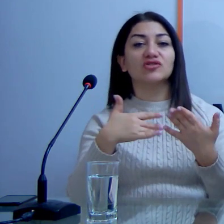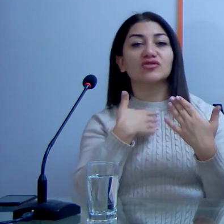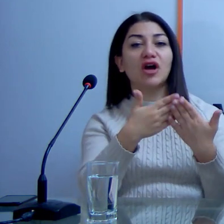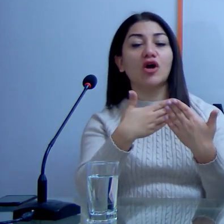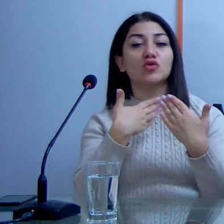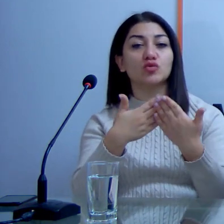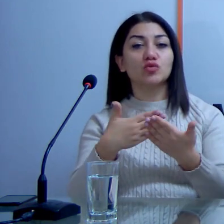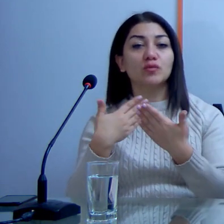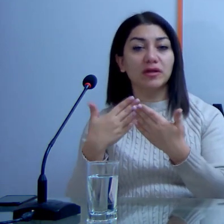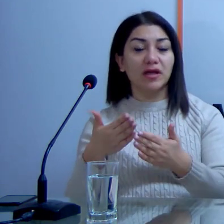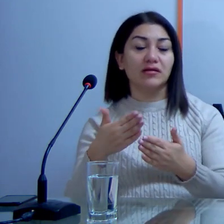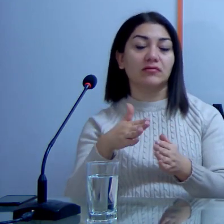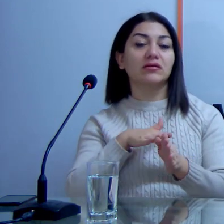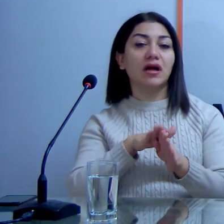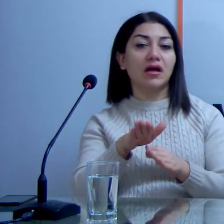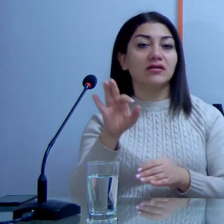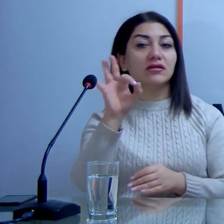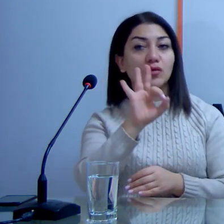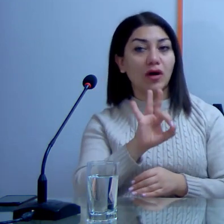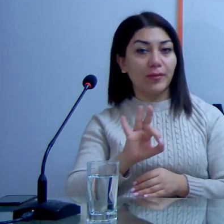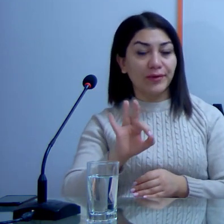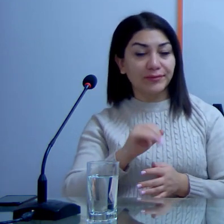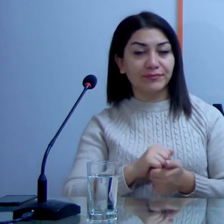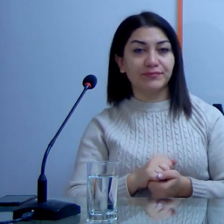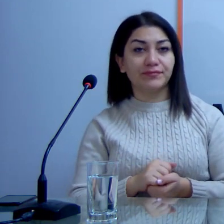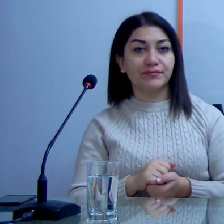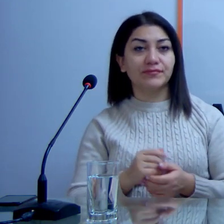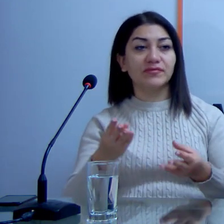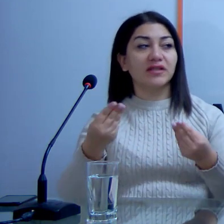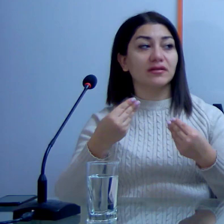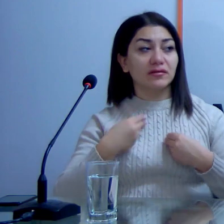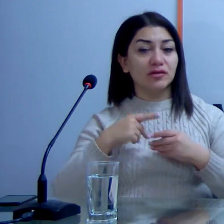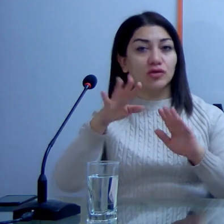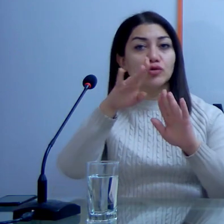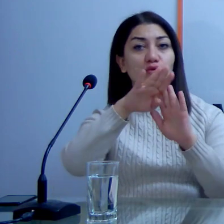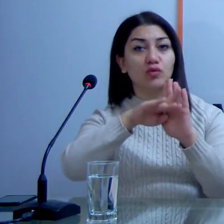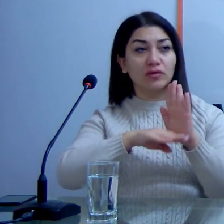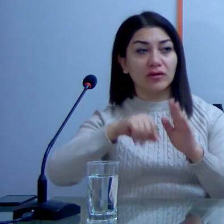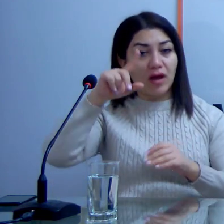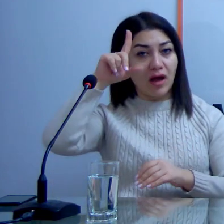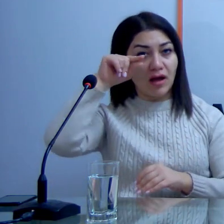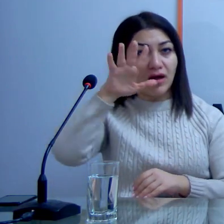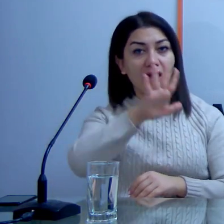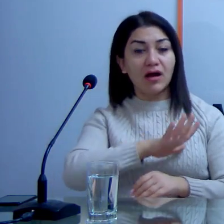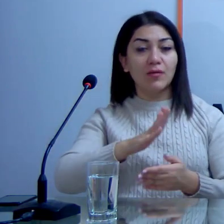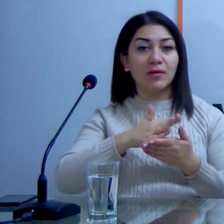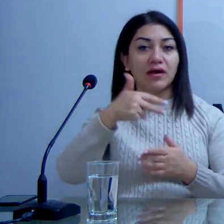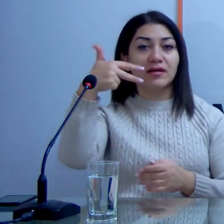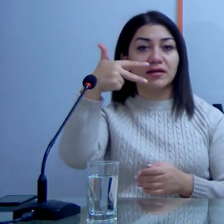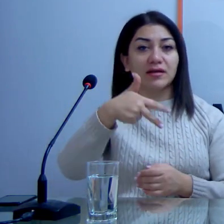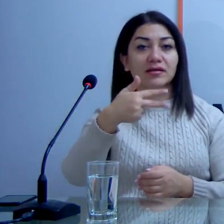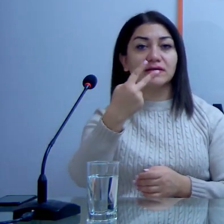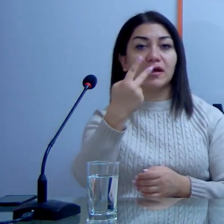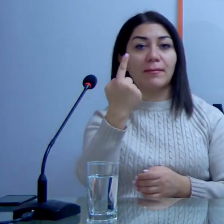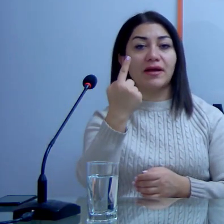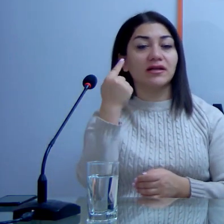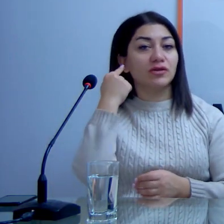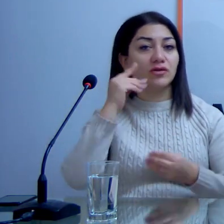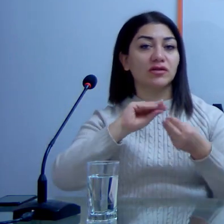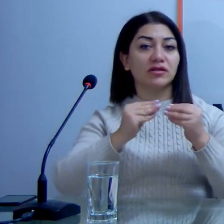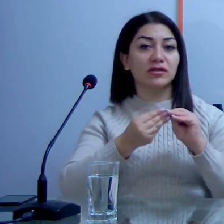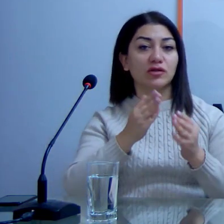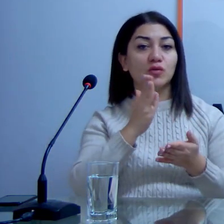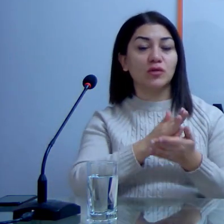հարցումները իրականացնելու համար։ Ըստ տրամադրված ցուցակի Հայաստանում կա 3021 լսողության խնդիրներ